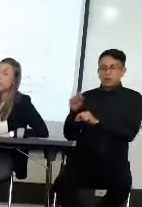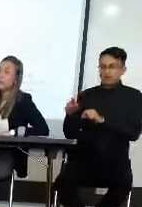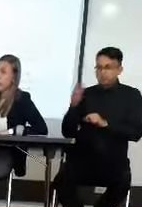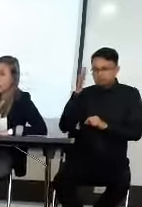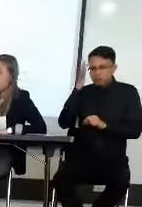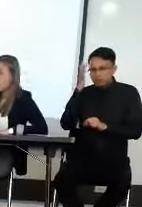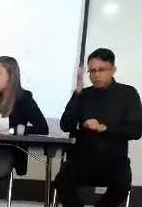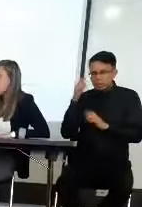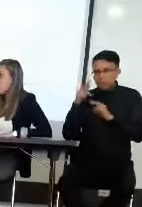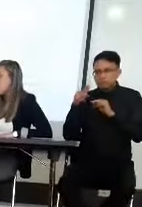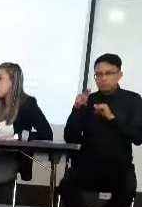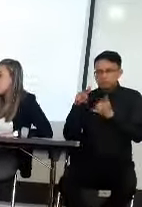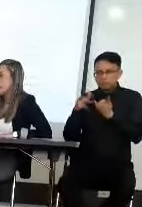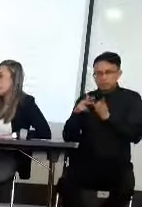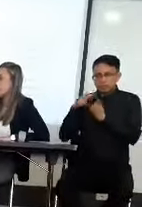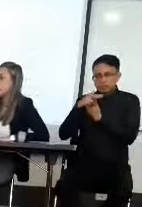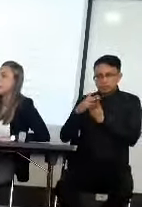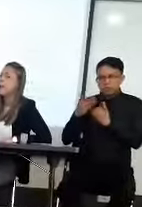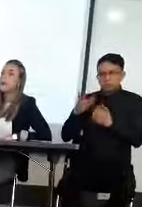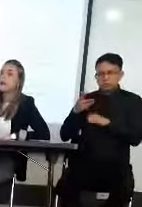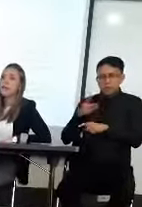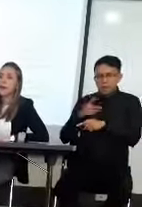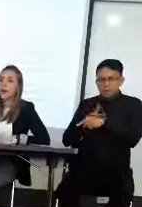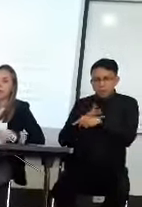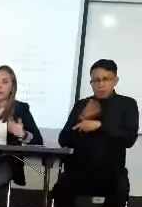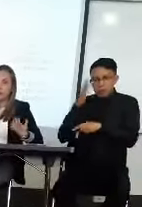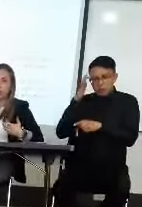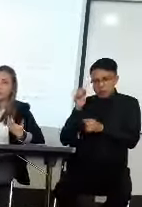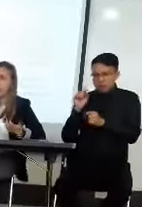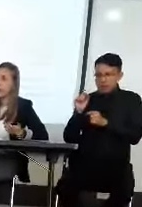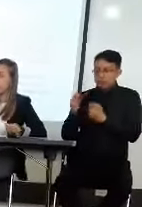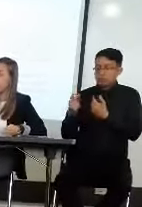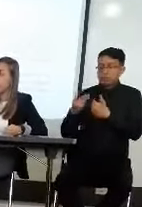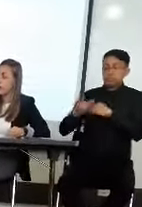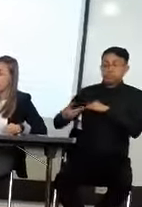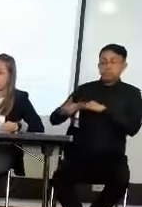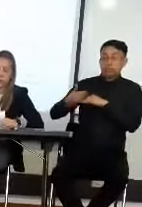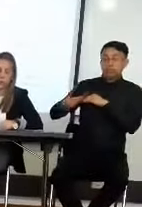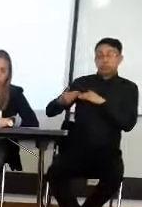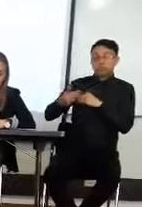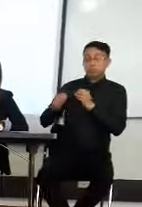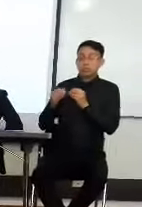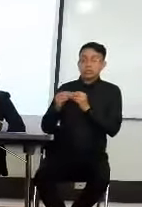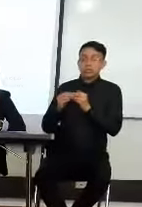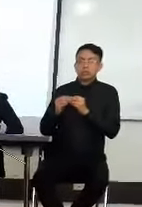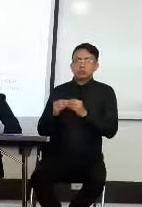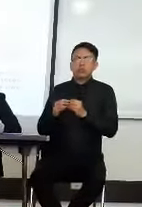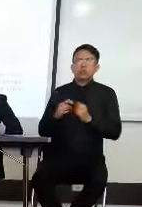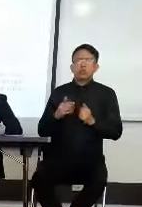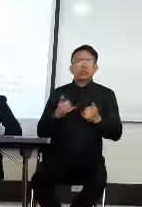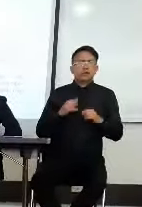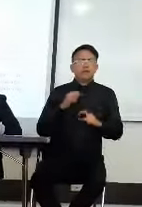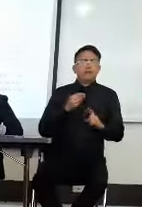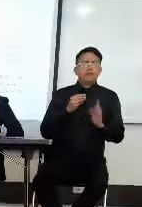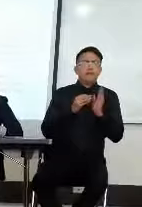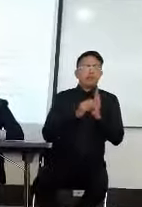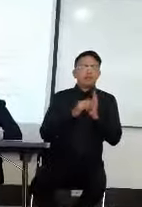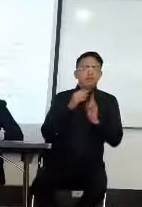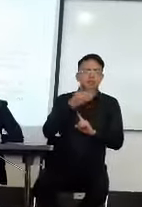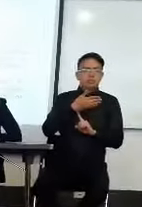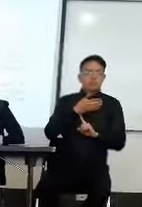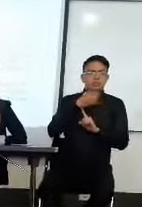servicio, tanto a las personas como a sus familias, ¿cierto? Ya lo han mencionado y nos hemos encontrado en ProFamilia con que